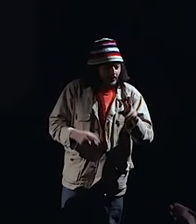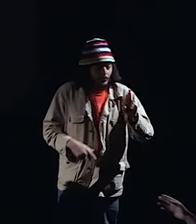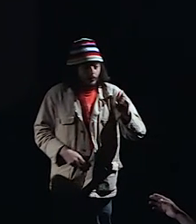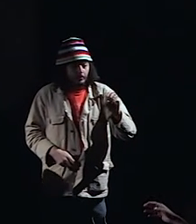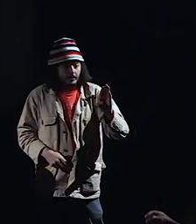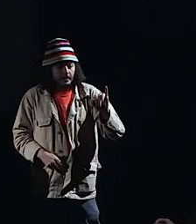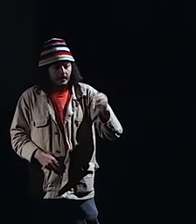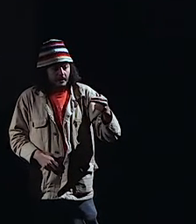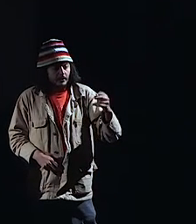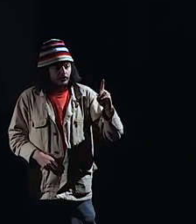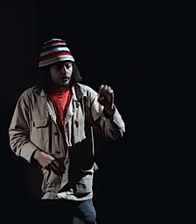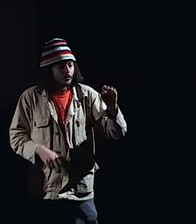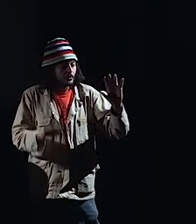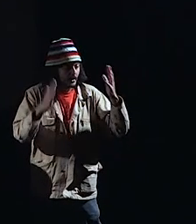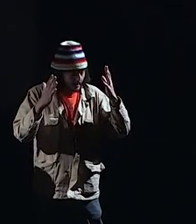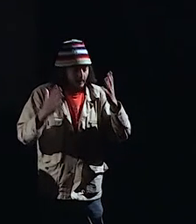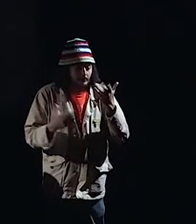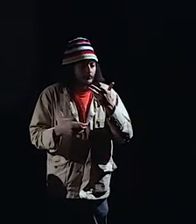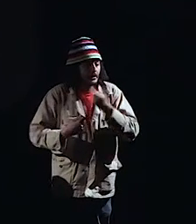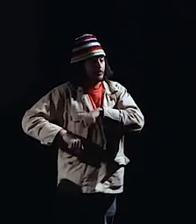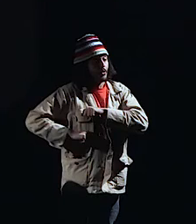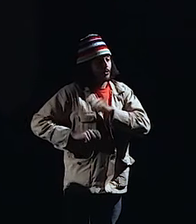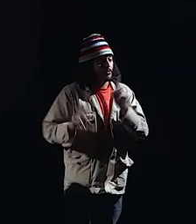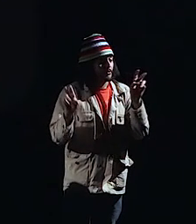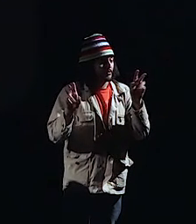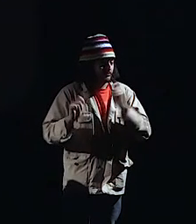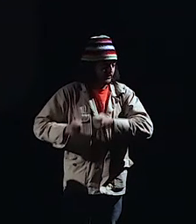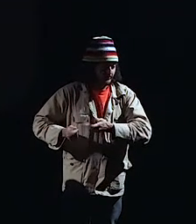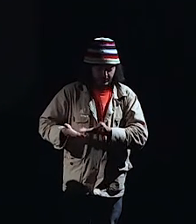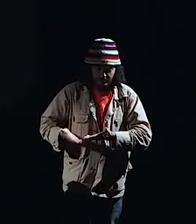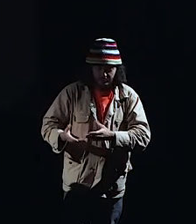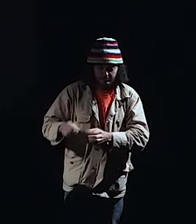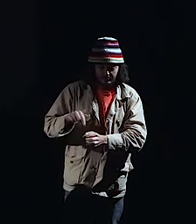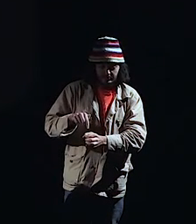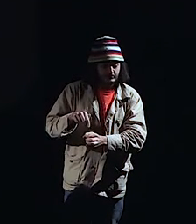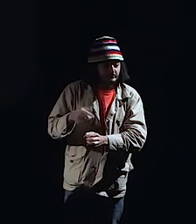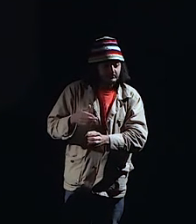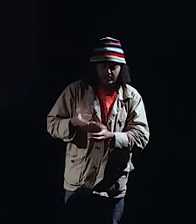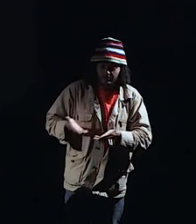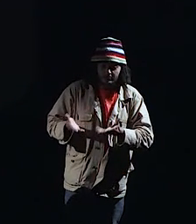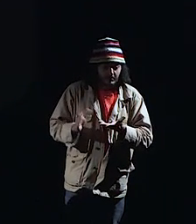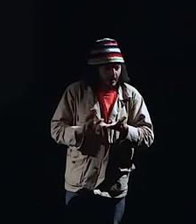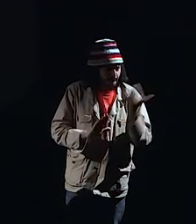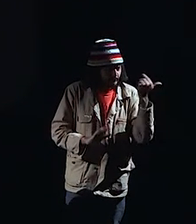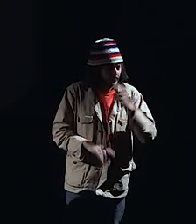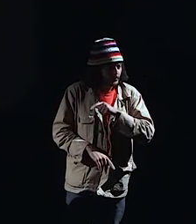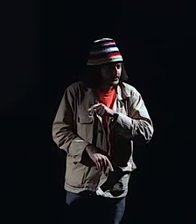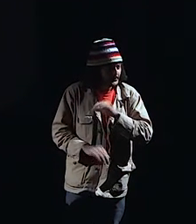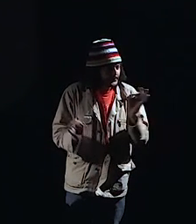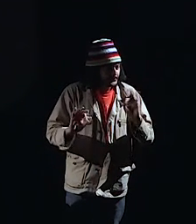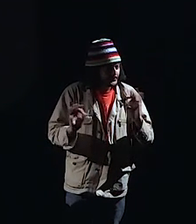on a affublé un espagnol de ce nom-là. Robin des Forêts, c'est en espagnol hein, évidemment, et